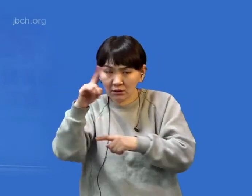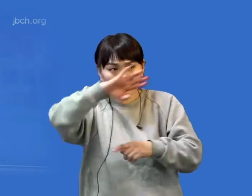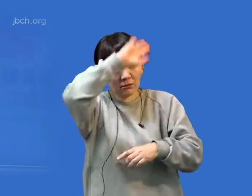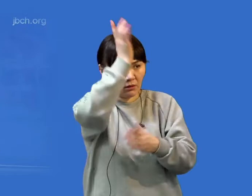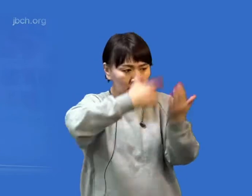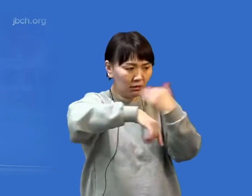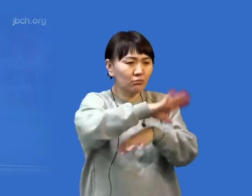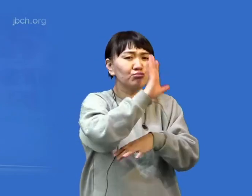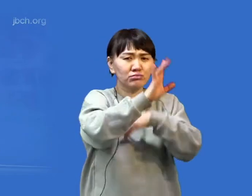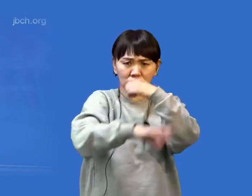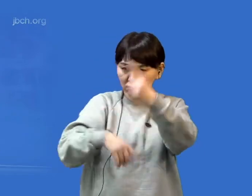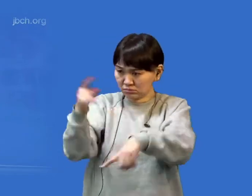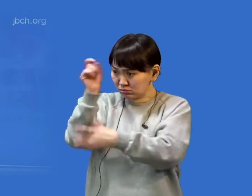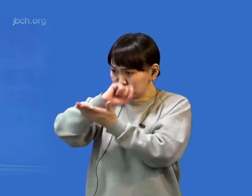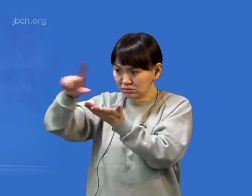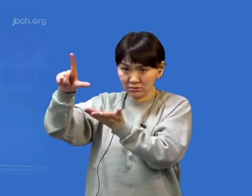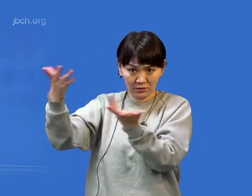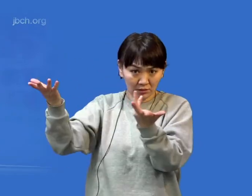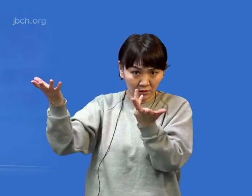хүч чадал найдахгүй юм бол